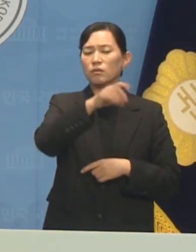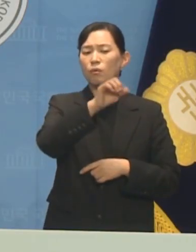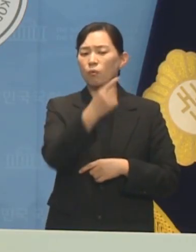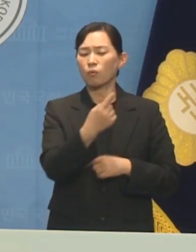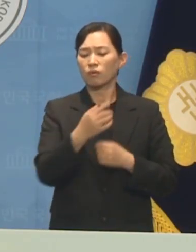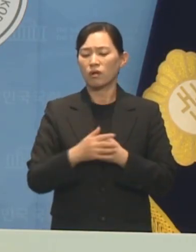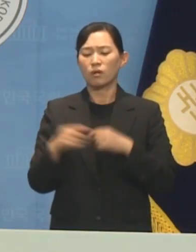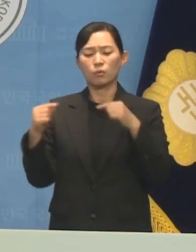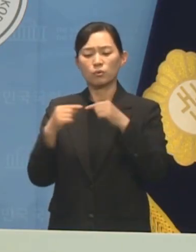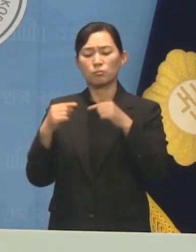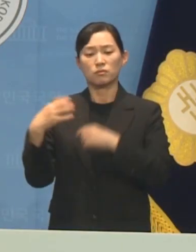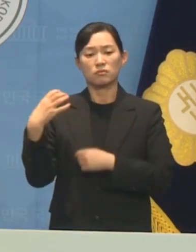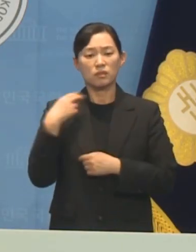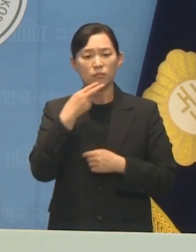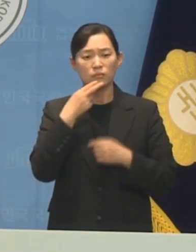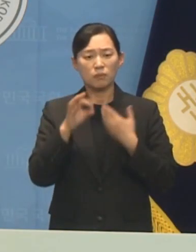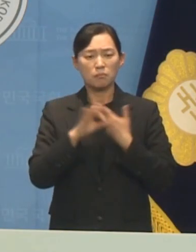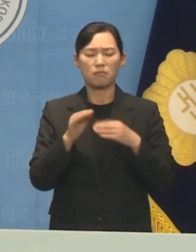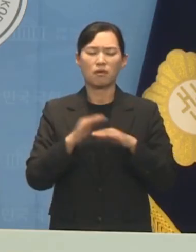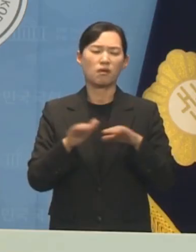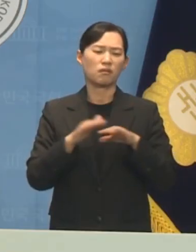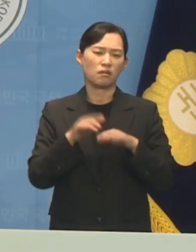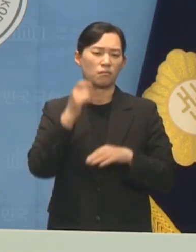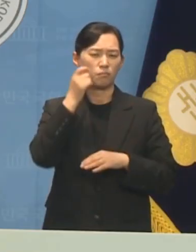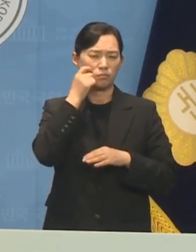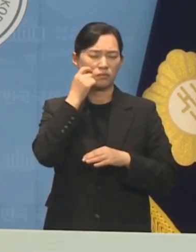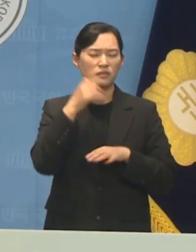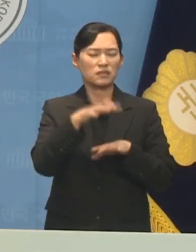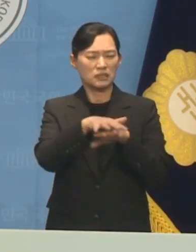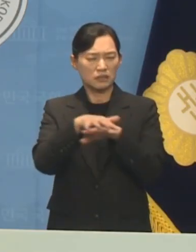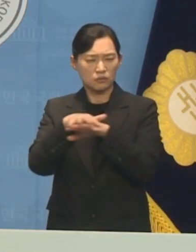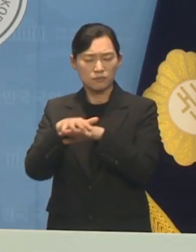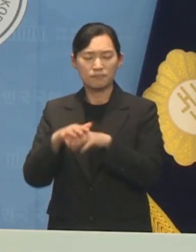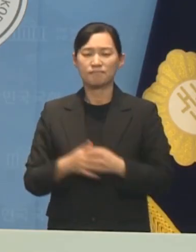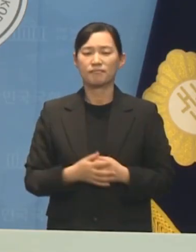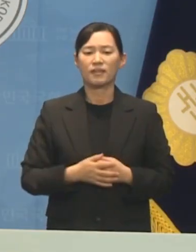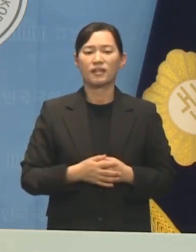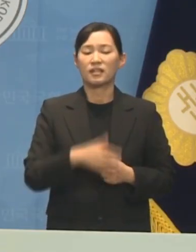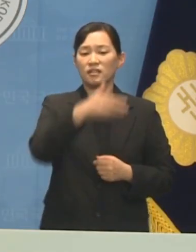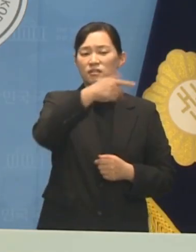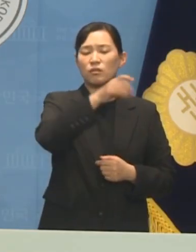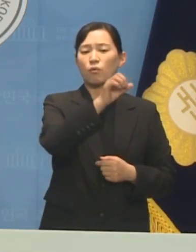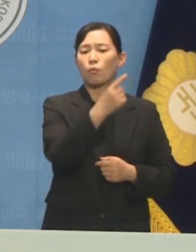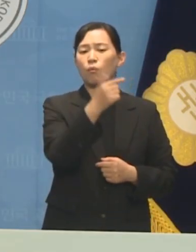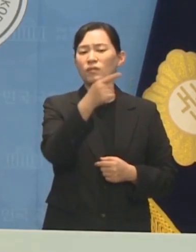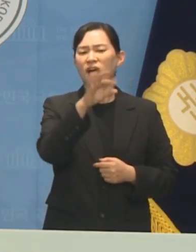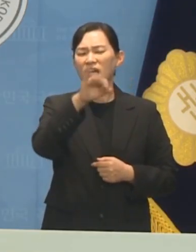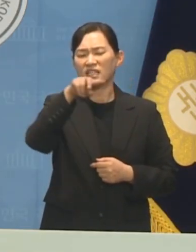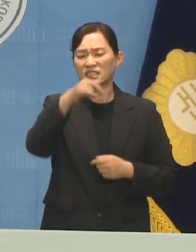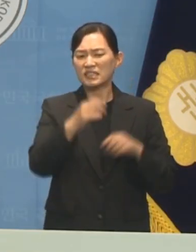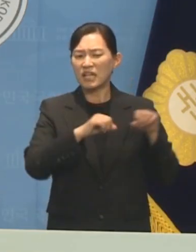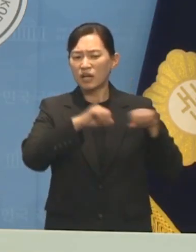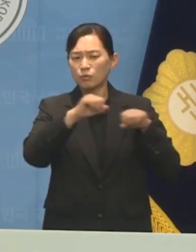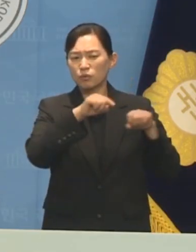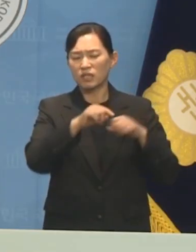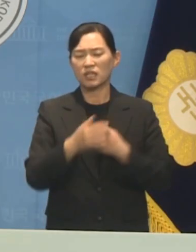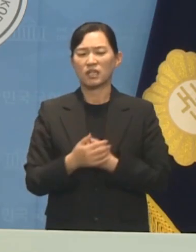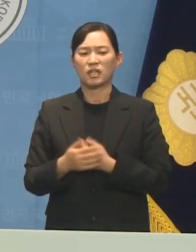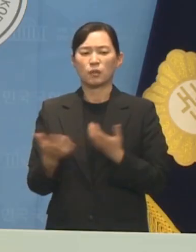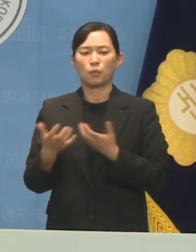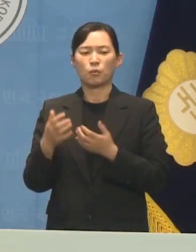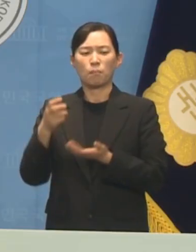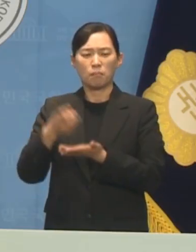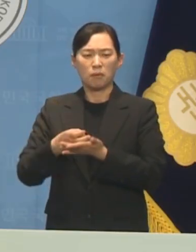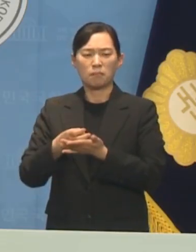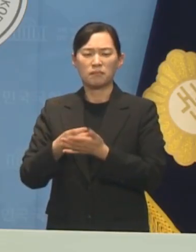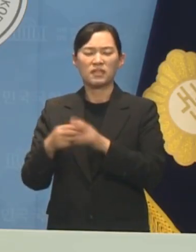교섭에서 책임지지 않으면 해결되지 않는 구조입니다. 바로 이러한 청원아이스의 행태가 노조법 2.3조를 개정해야